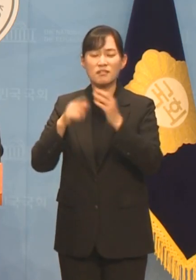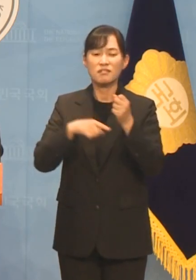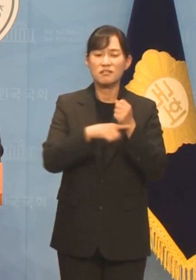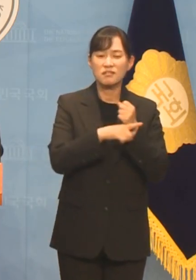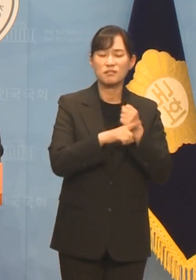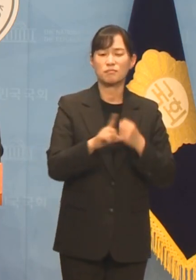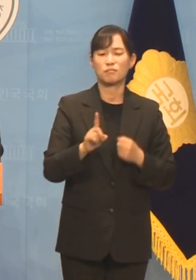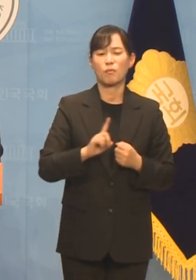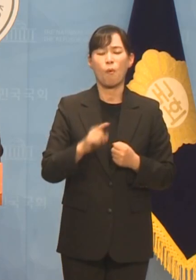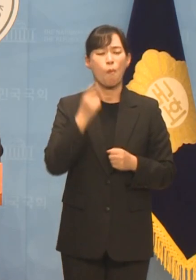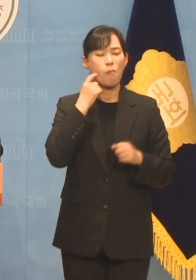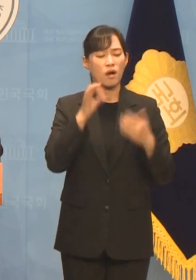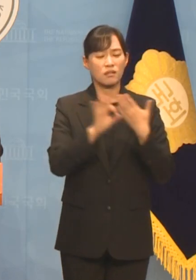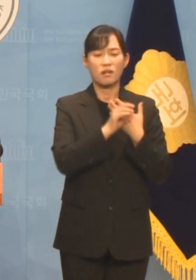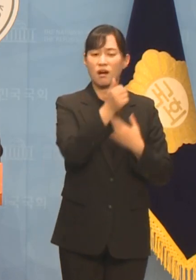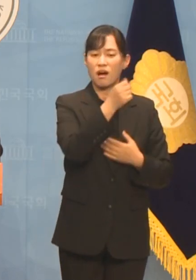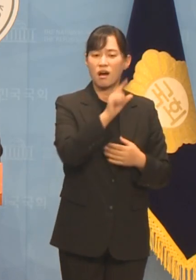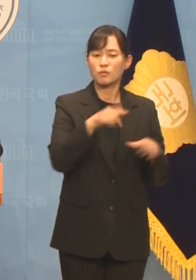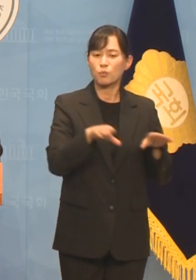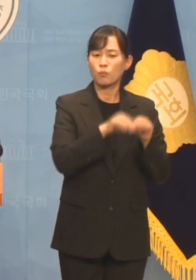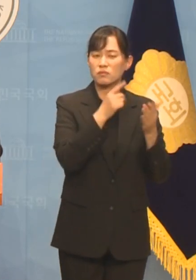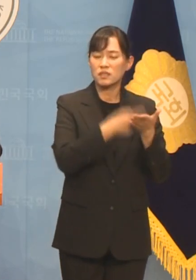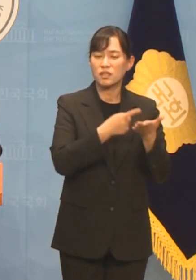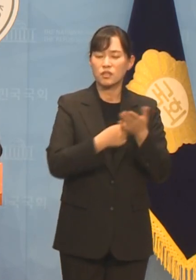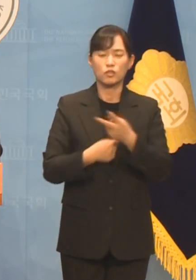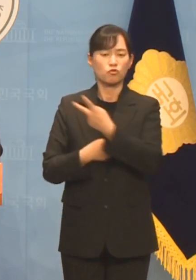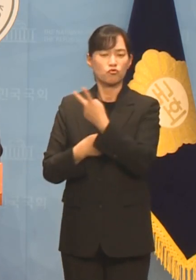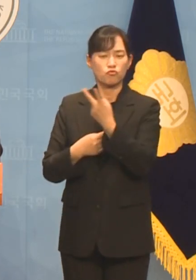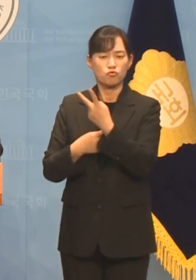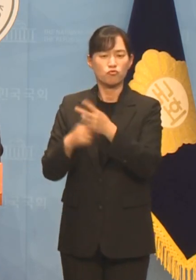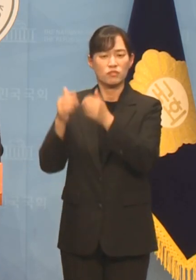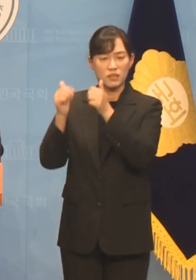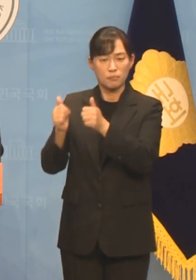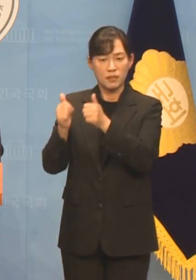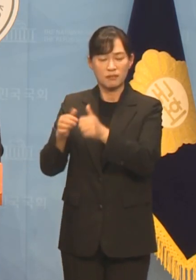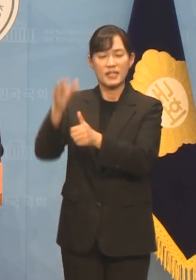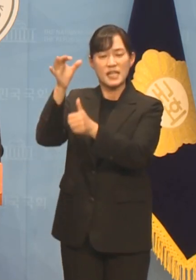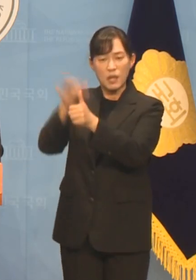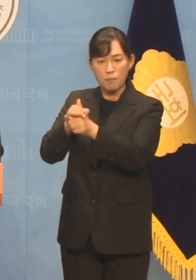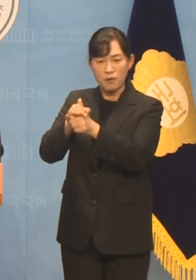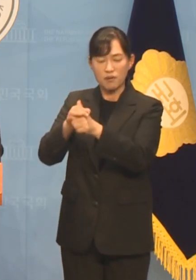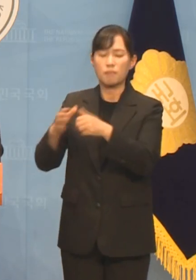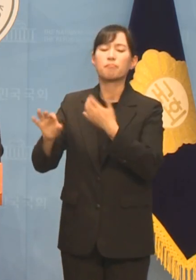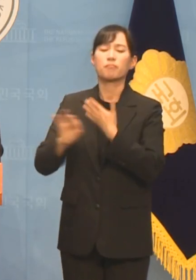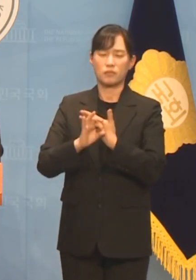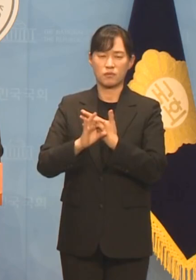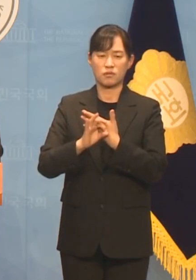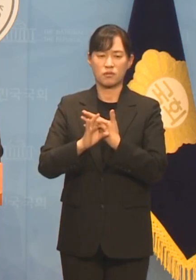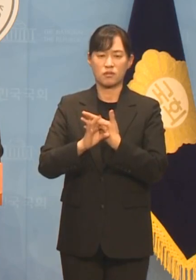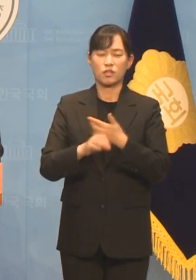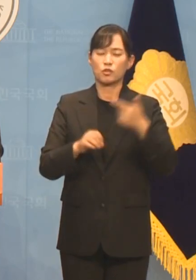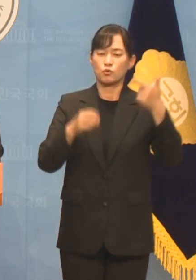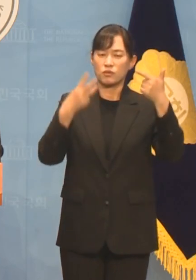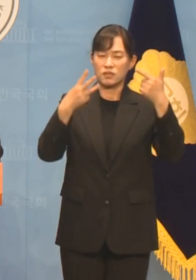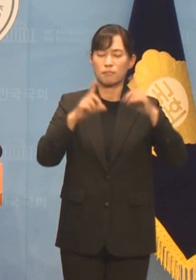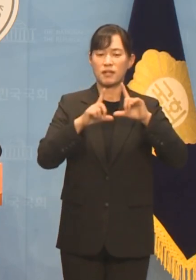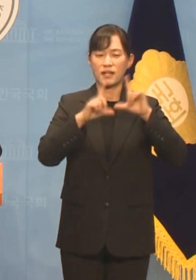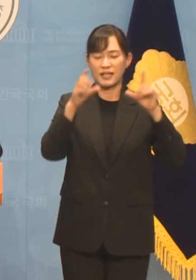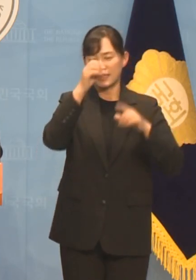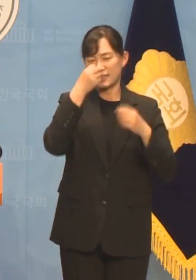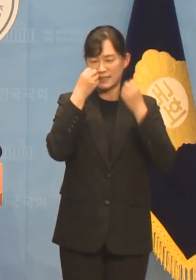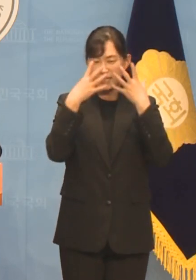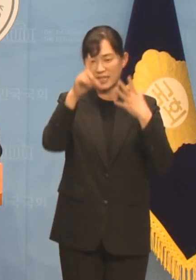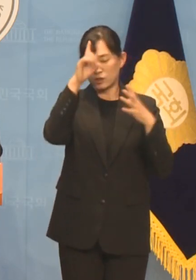만약 한덕수 총리가 2명의 헌법재판관을 임명을 하게 된다면 6월 3일 새